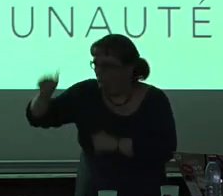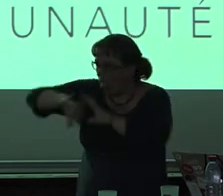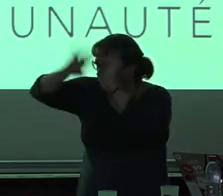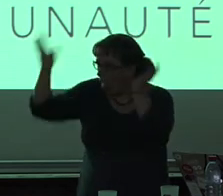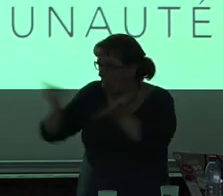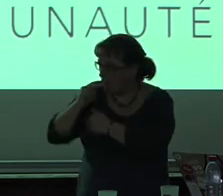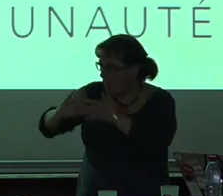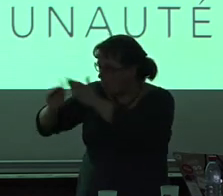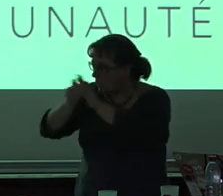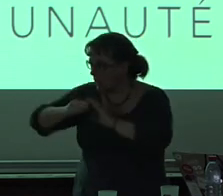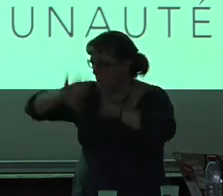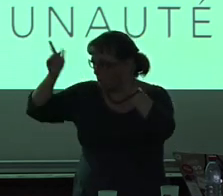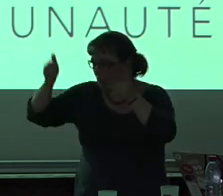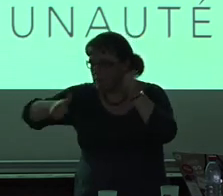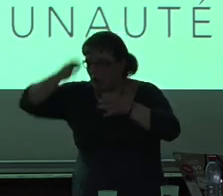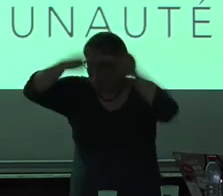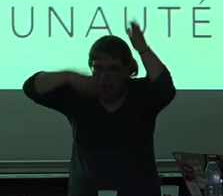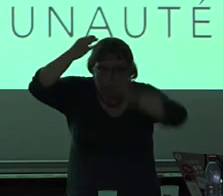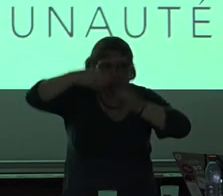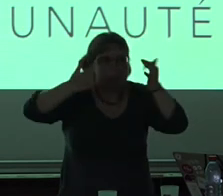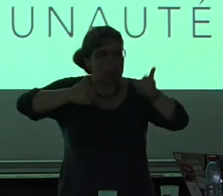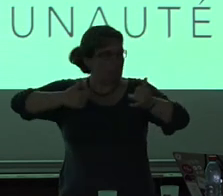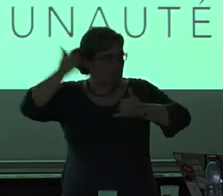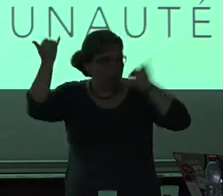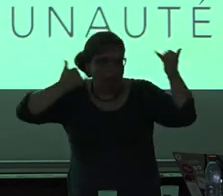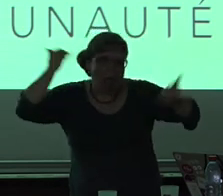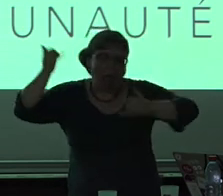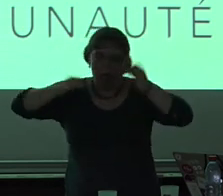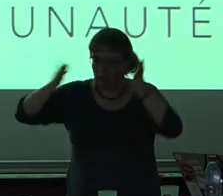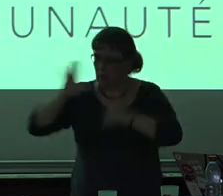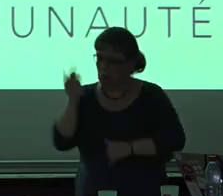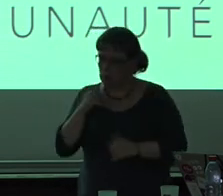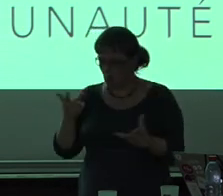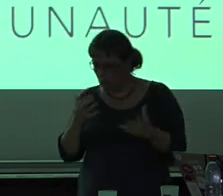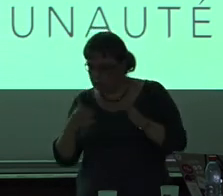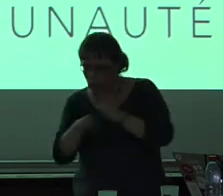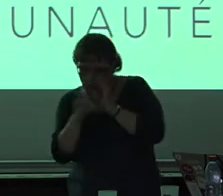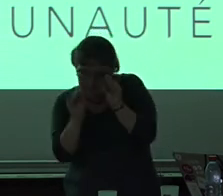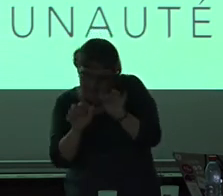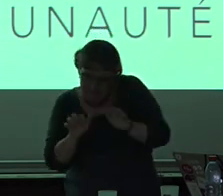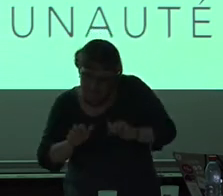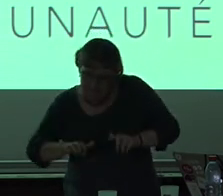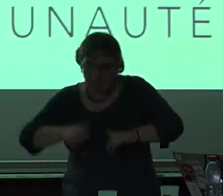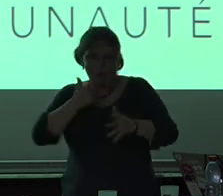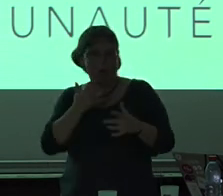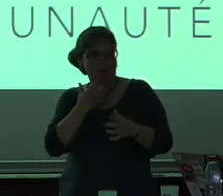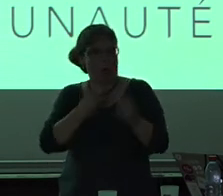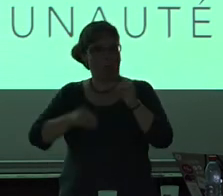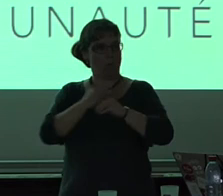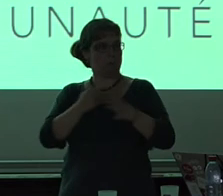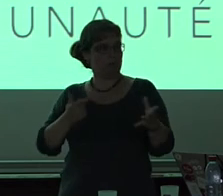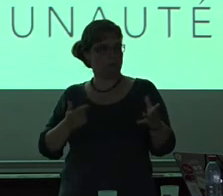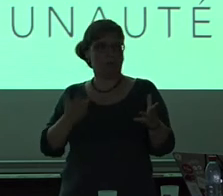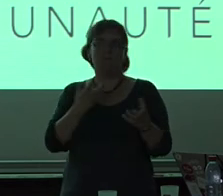dans la communauté. Et ce qui m'a donné envie de m'investir dans le développement, au-delà du fait de coder, donc de créer